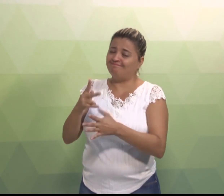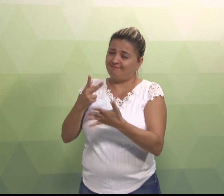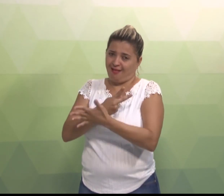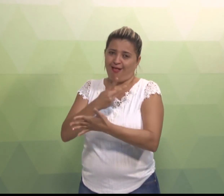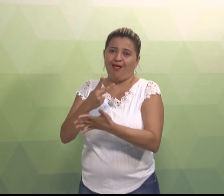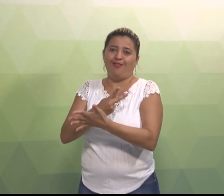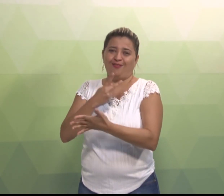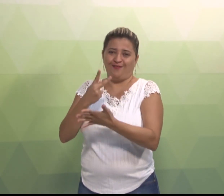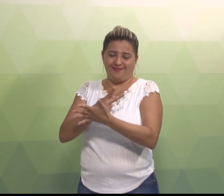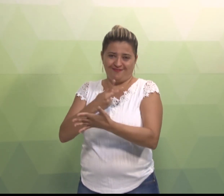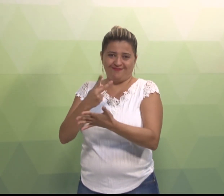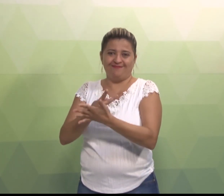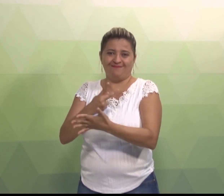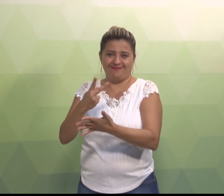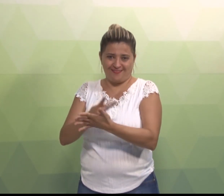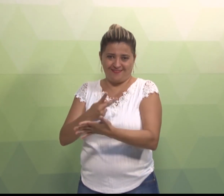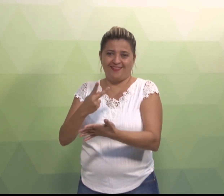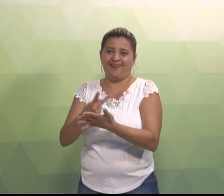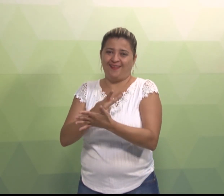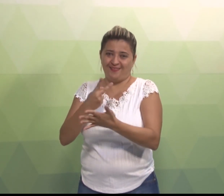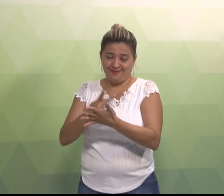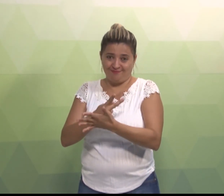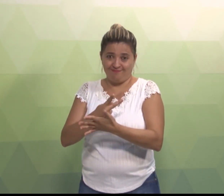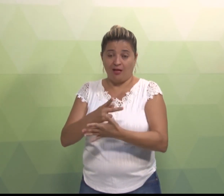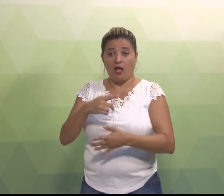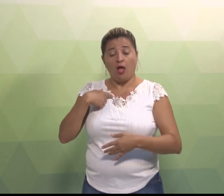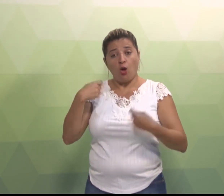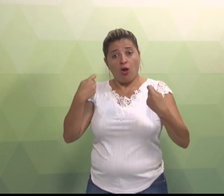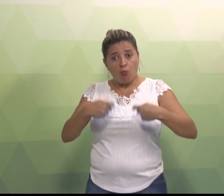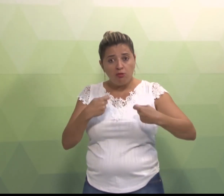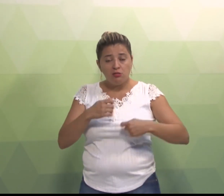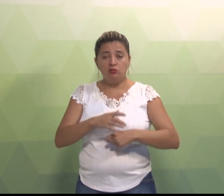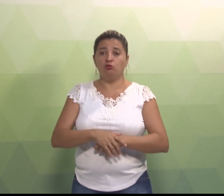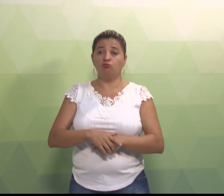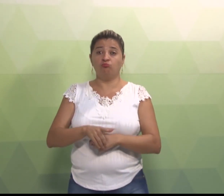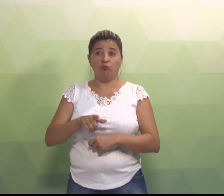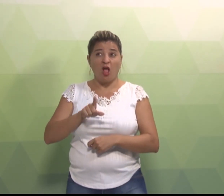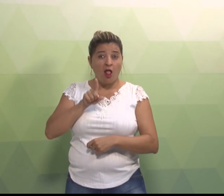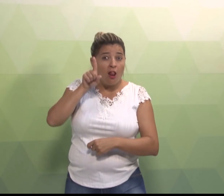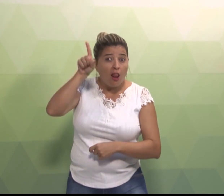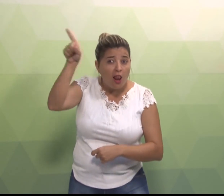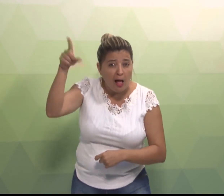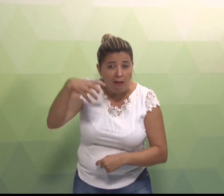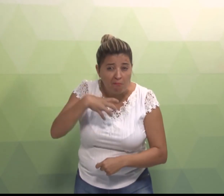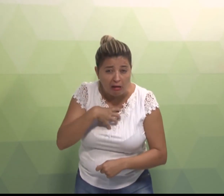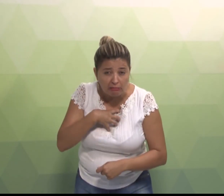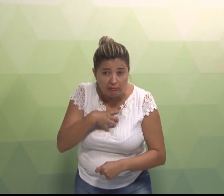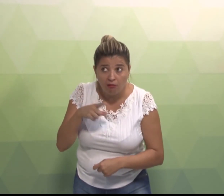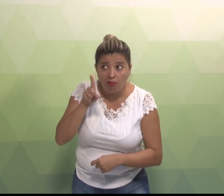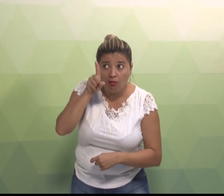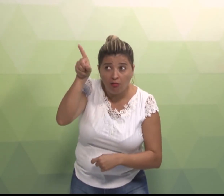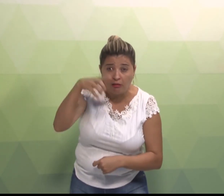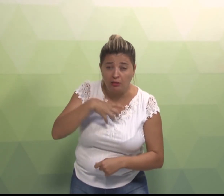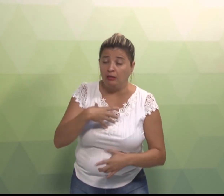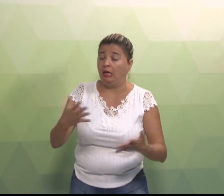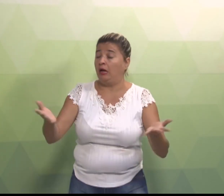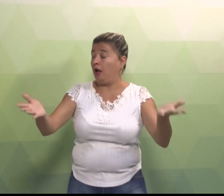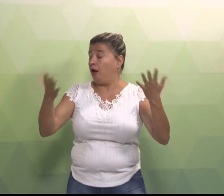para baixo? Está incorreto. Então, eu preciso realmente mostrar onde está a